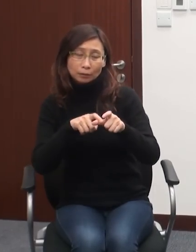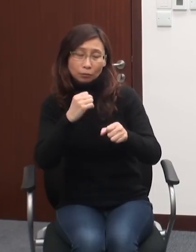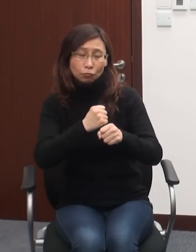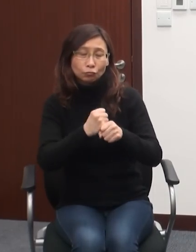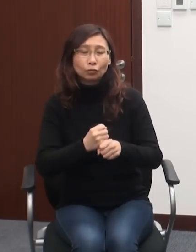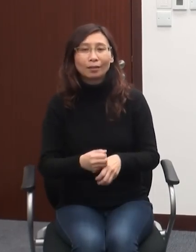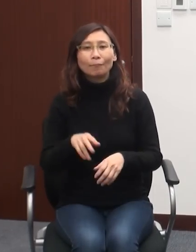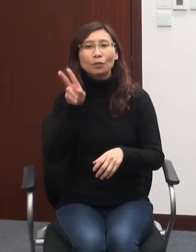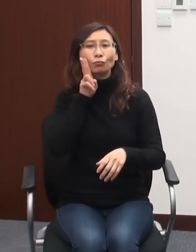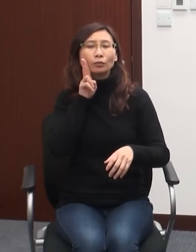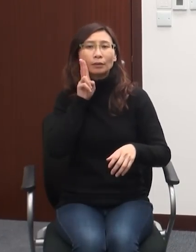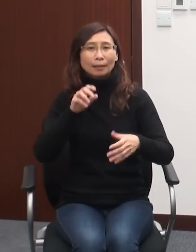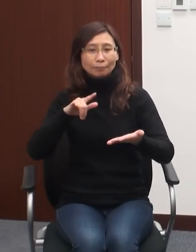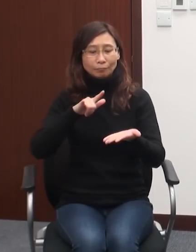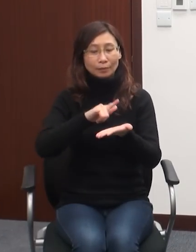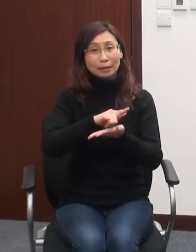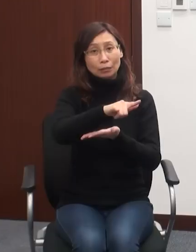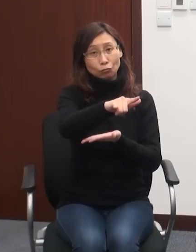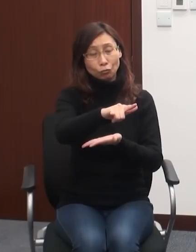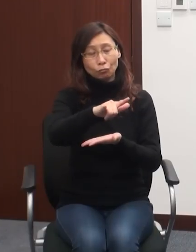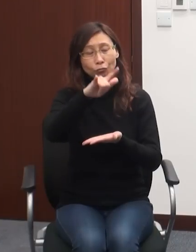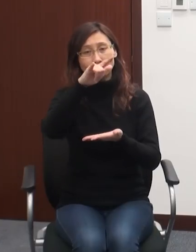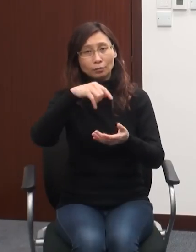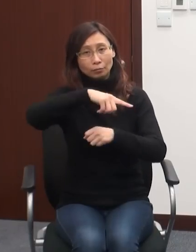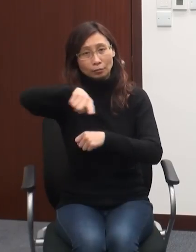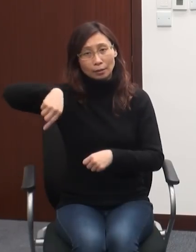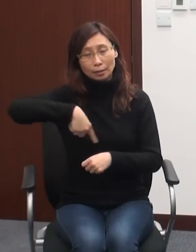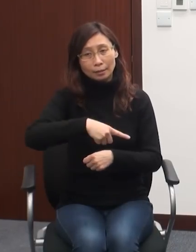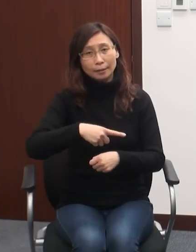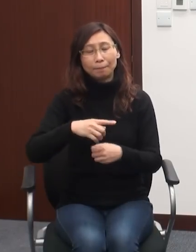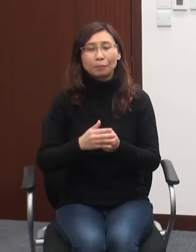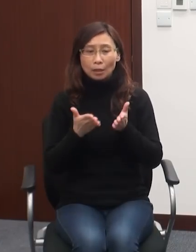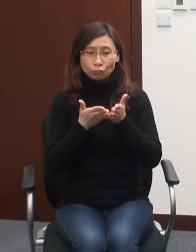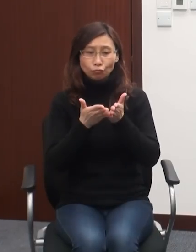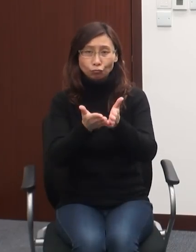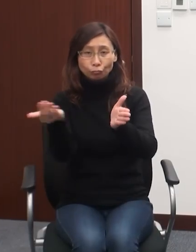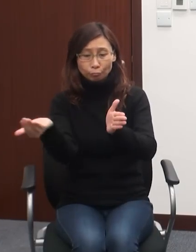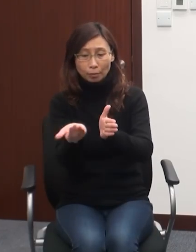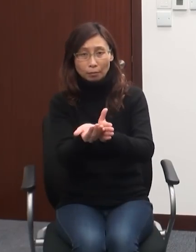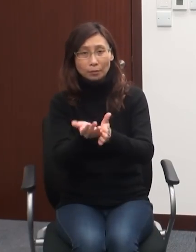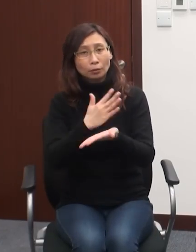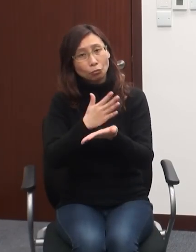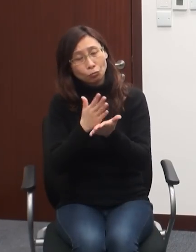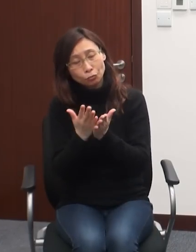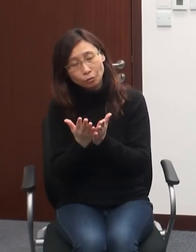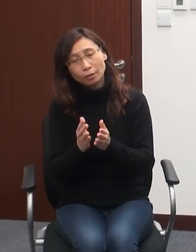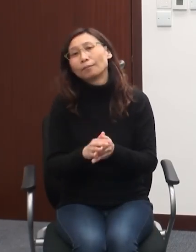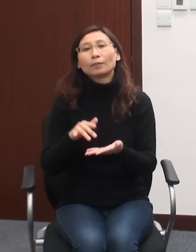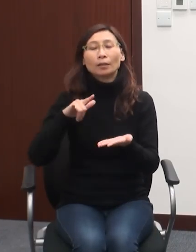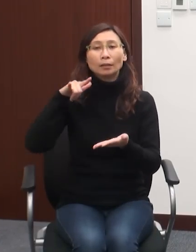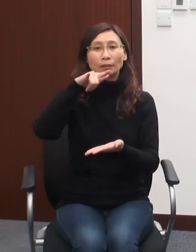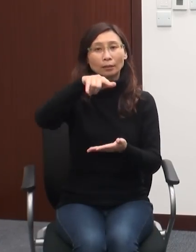甚至 機場啊，咁係啊，啲咁嘅嘢啦，咪嗰度急喎，即係機場加埋機場一個都千幾億啦，係